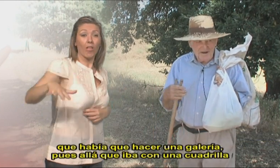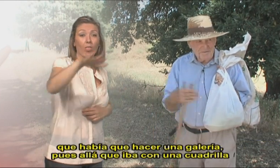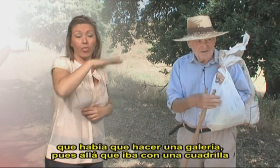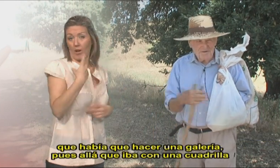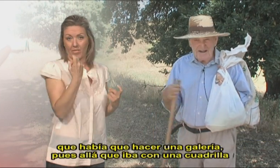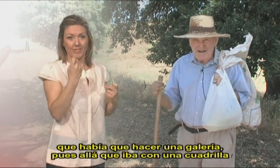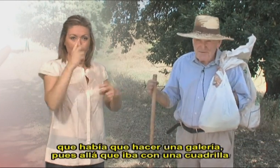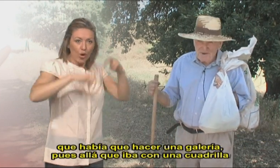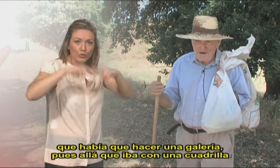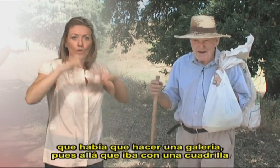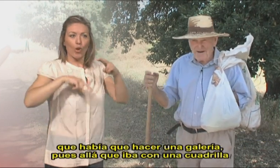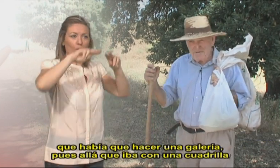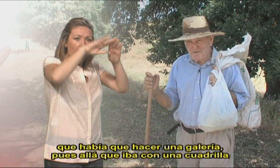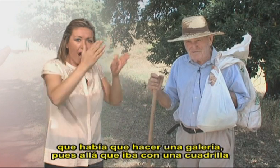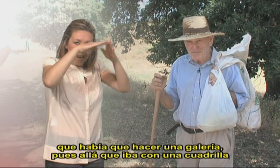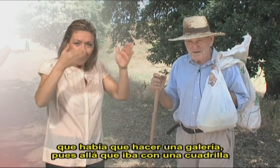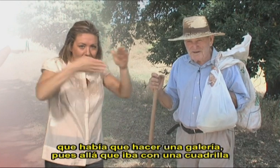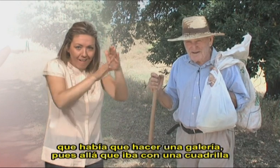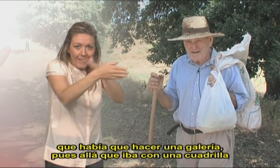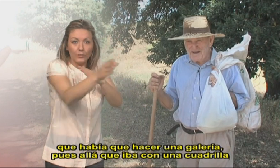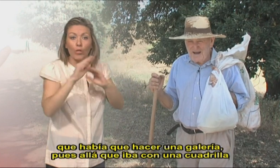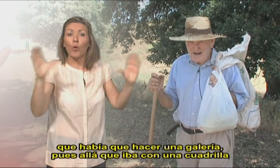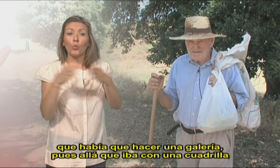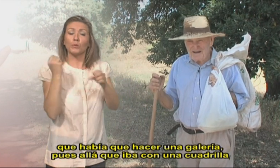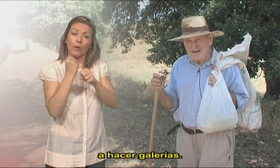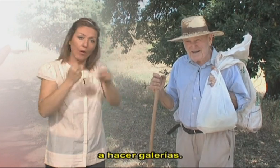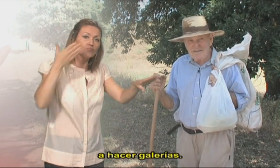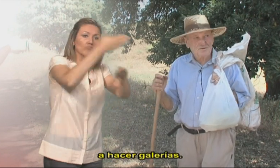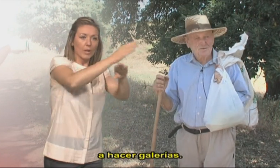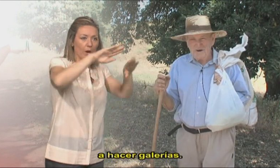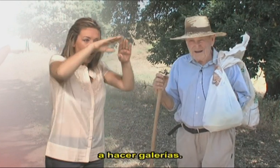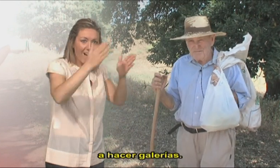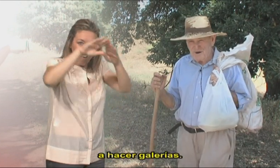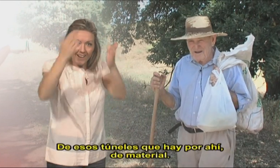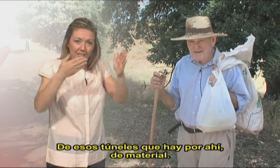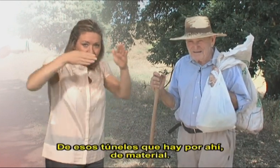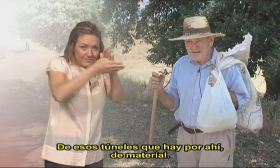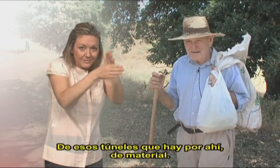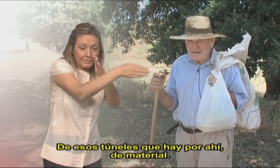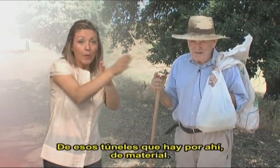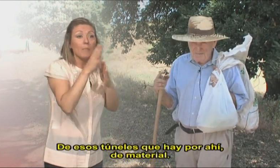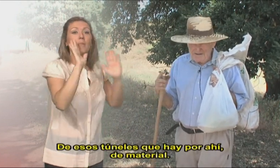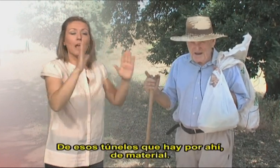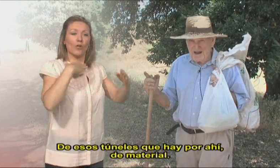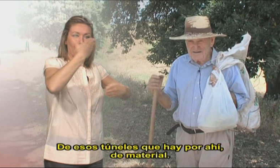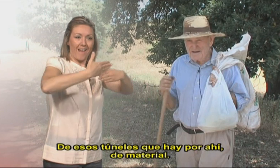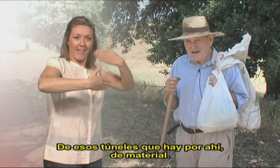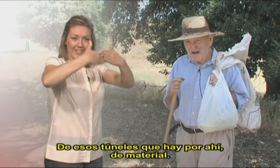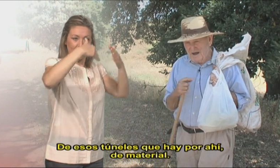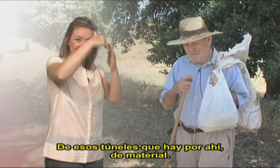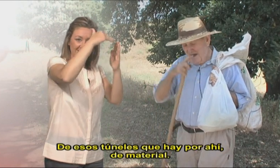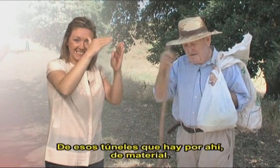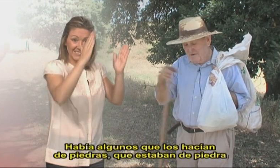pertenecía a había que hacer una galería, pues allá que iba con una cuadrilla, hacer galería de esos túneles que hay por ahí, de material.